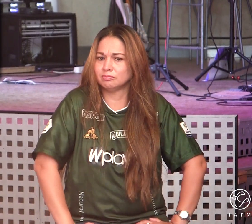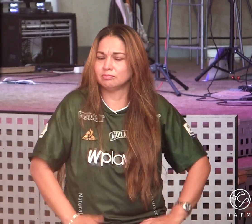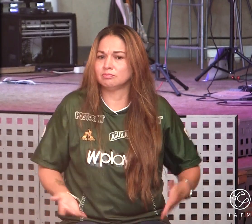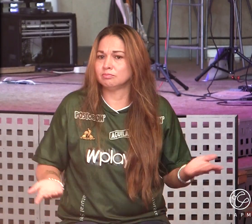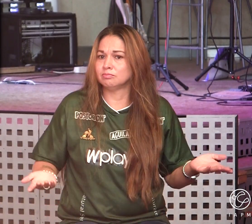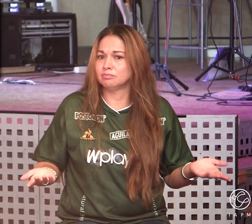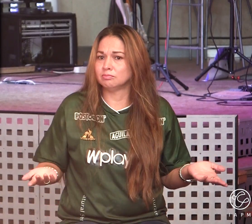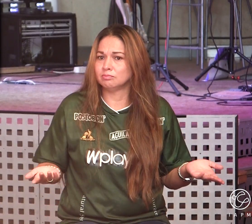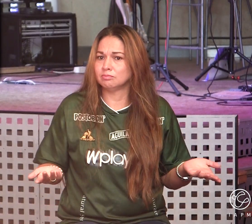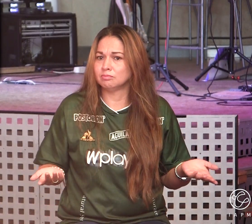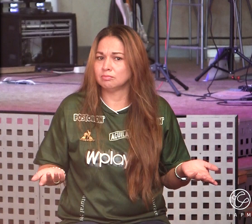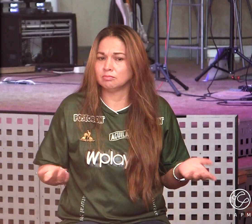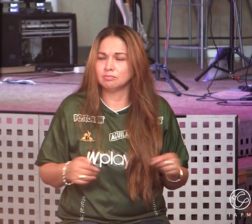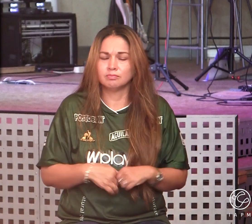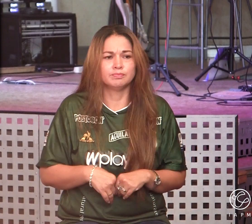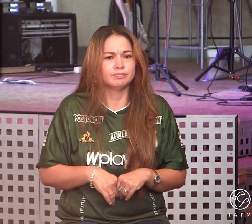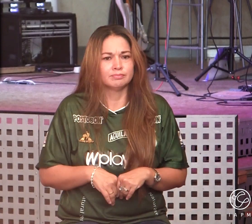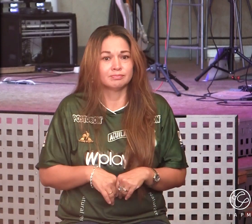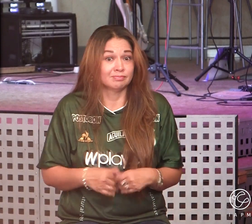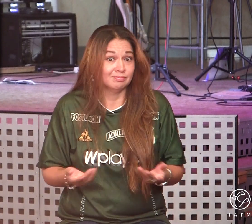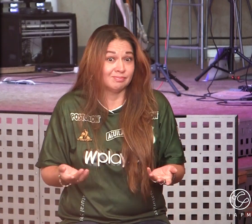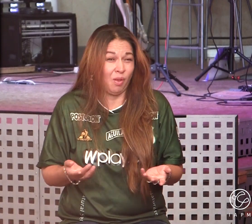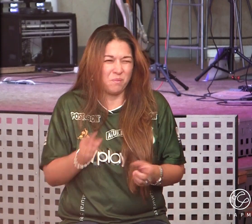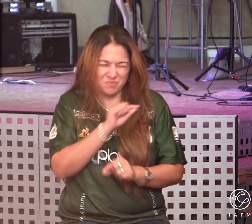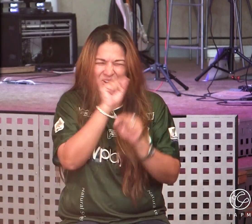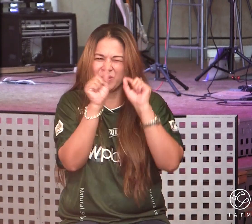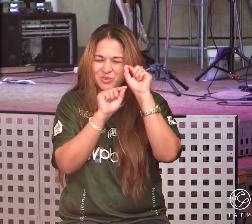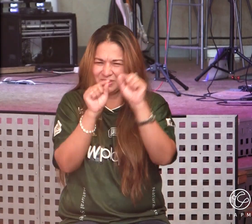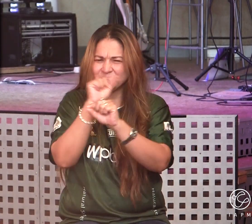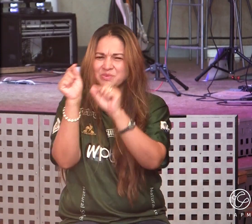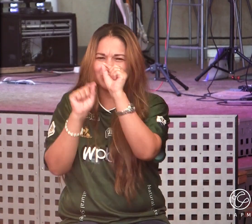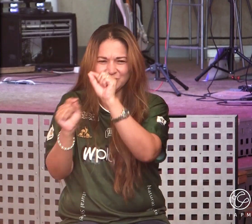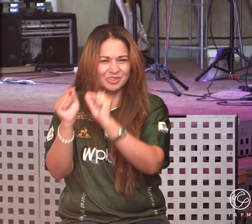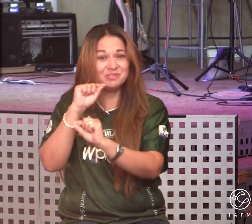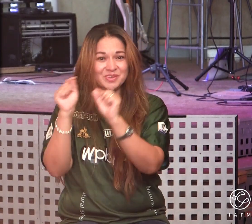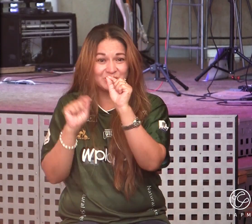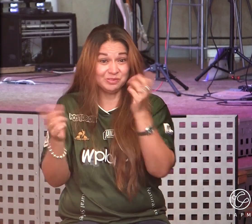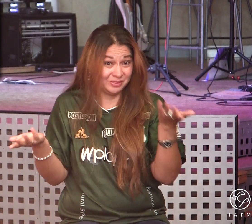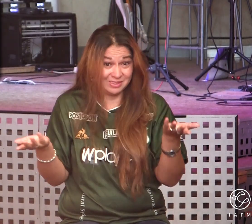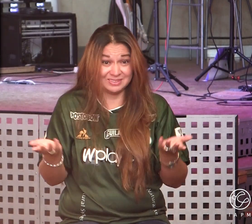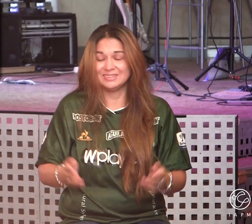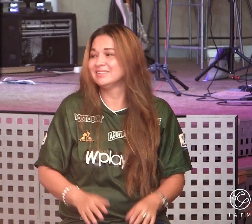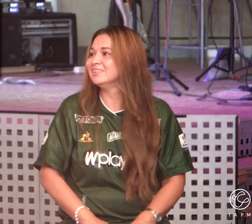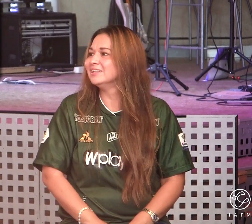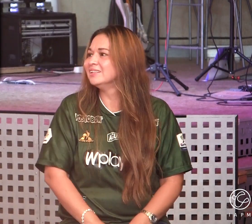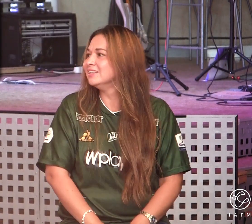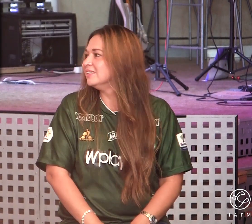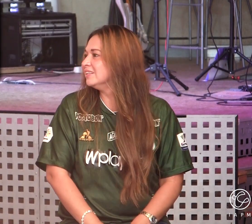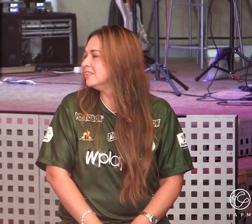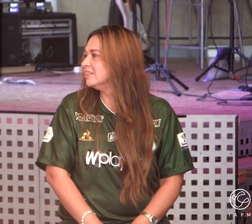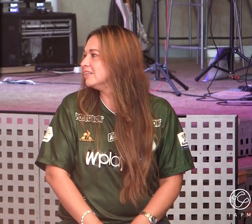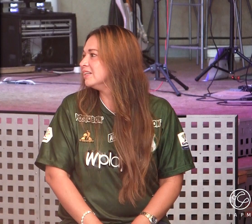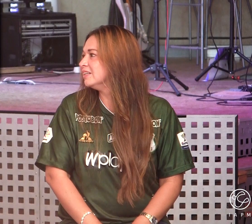dicho sea de paso. Dicen que lo que pasa es que Dios luego le dijo: chimbenguenchor, y entonces ahí le quedó él.